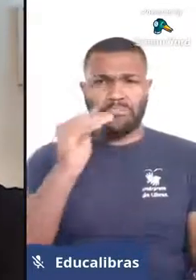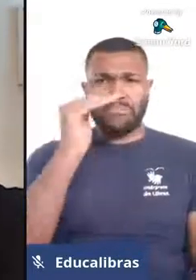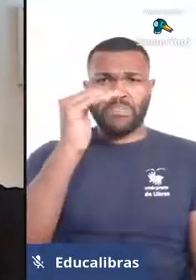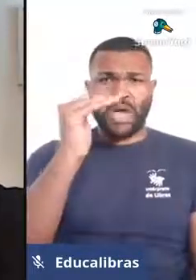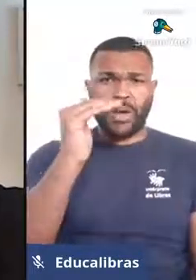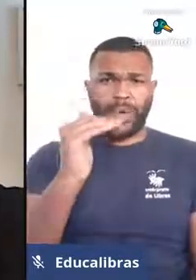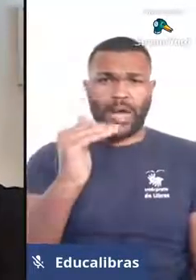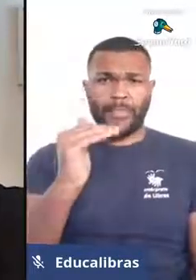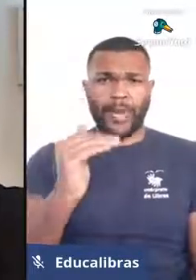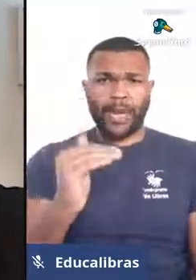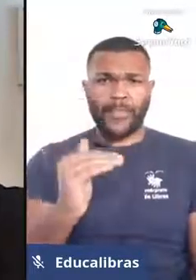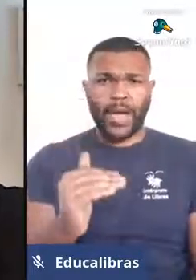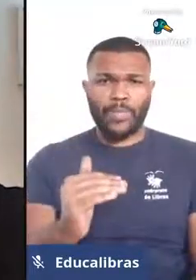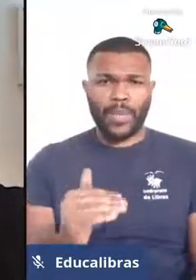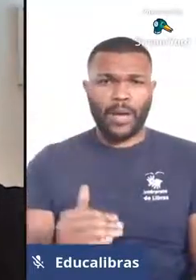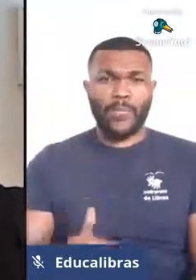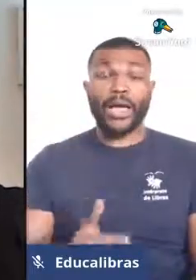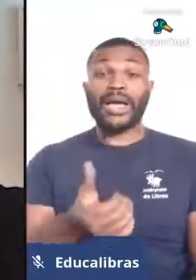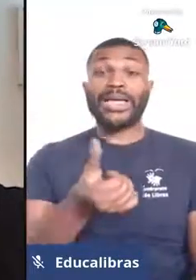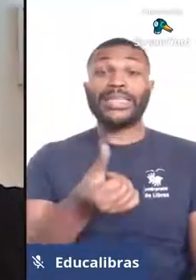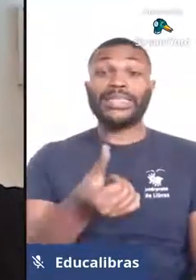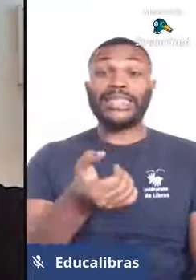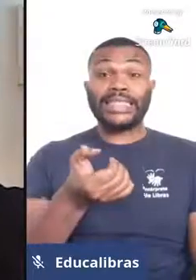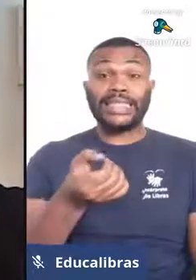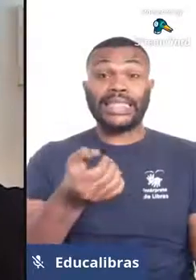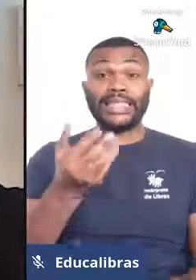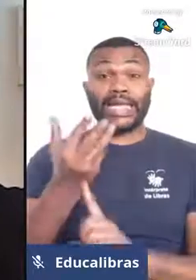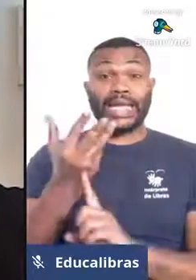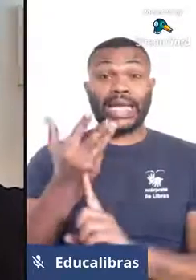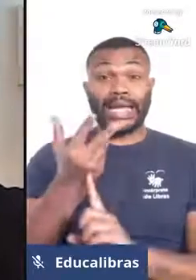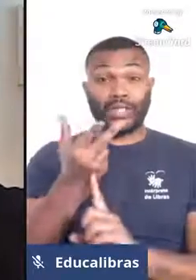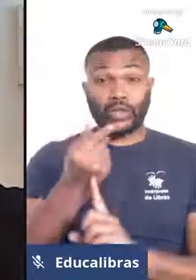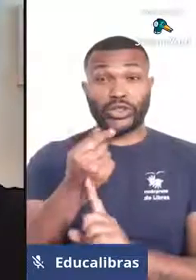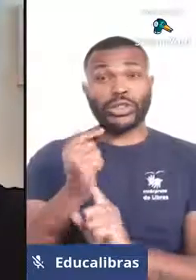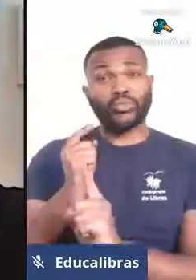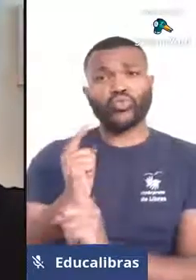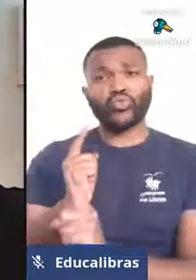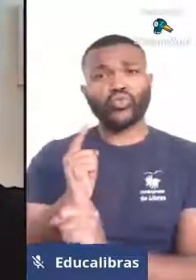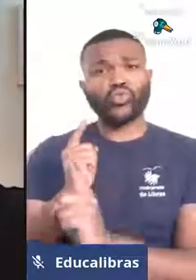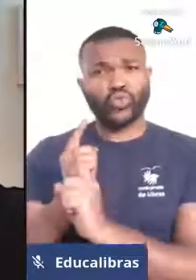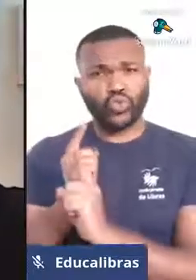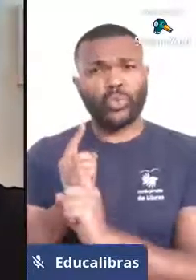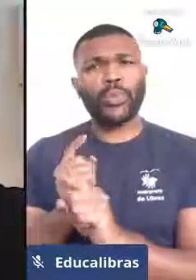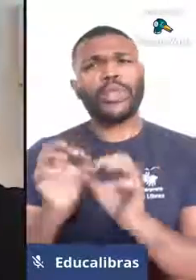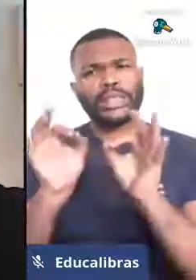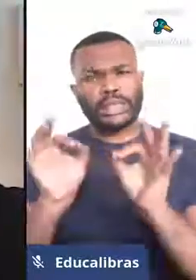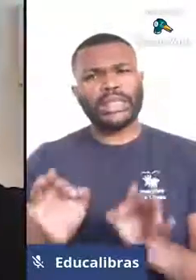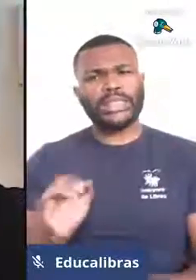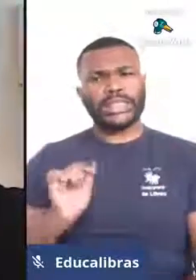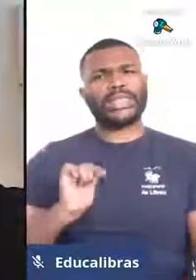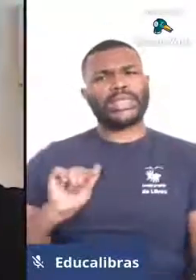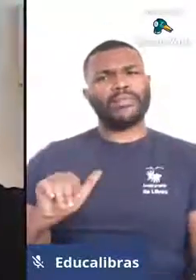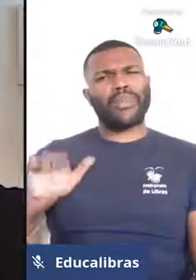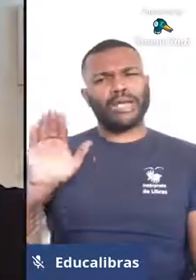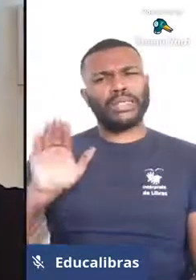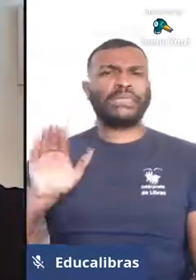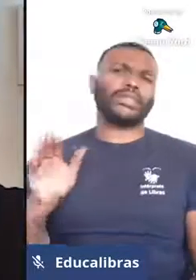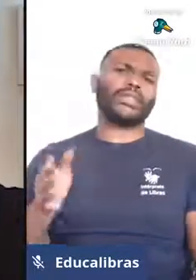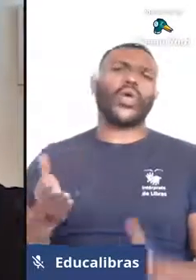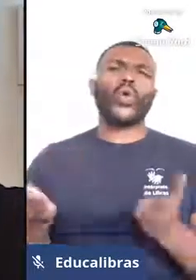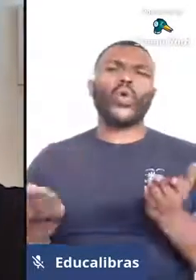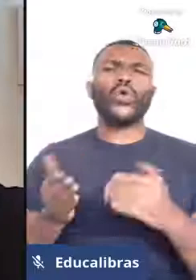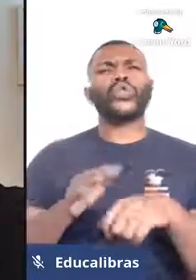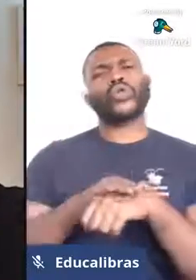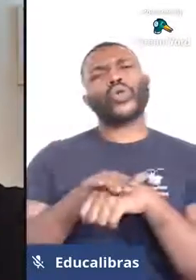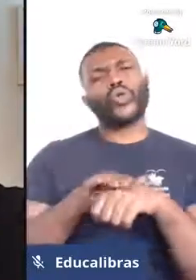de 60 artistas que nós conseguimos identificar, e com certeza existem mais. Nós vamos fazer um bate-papo